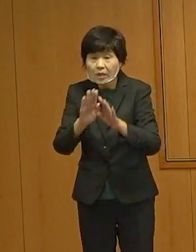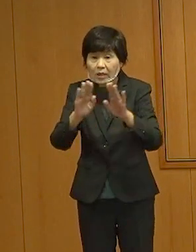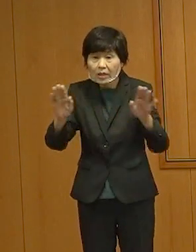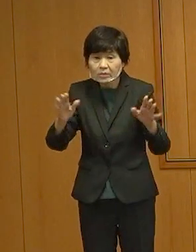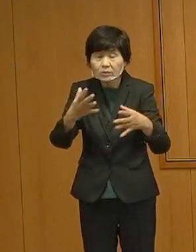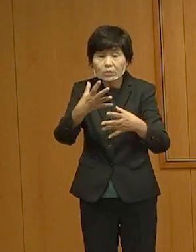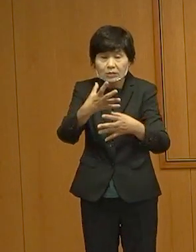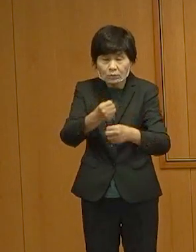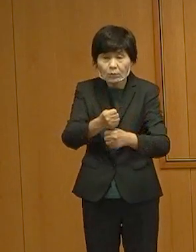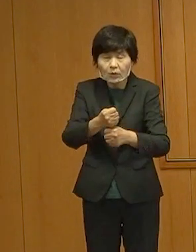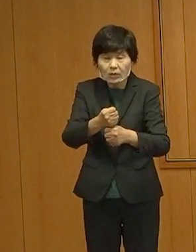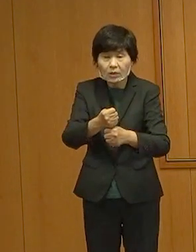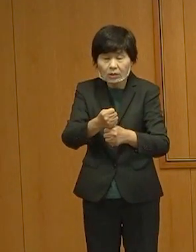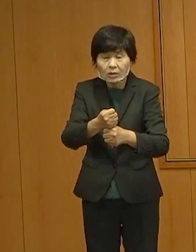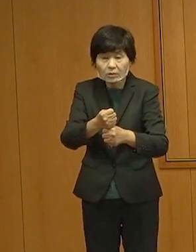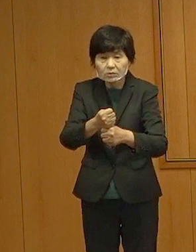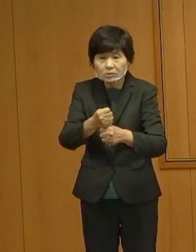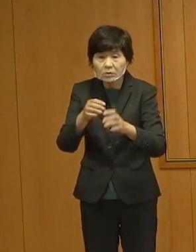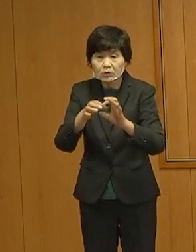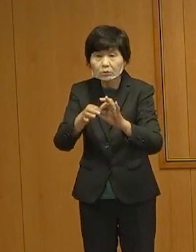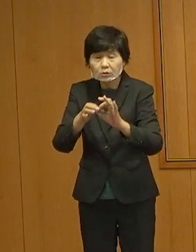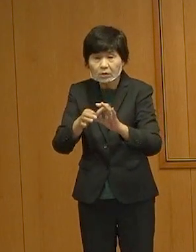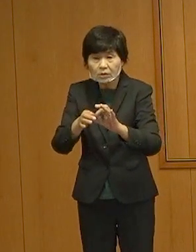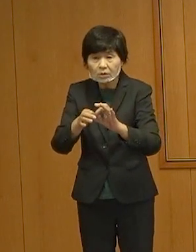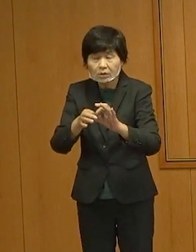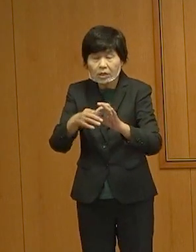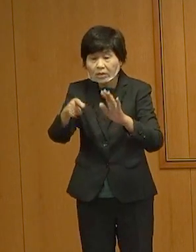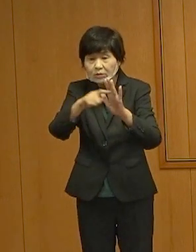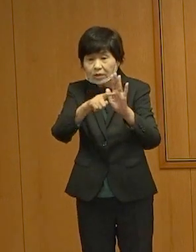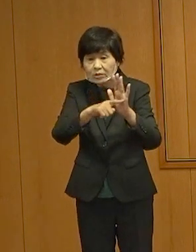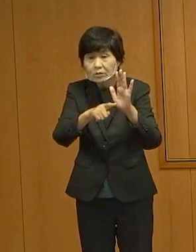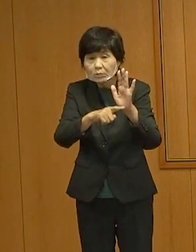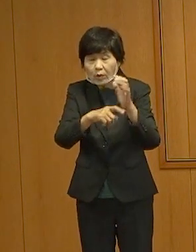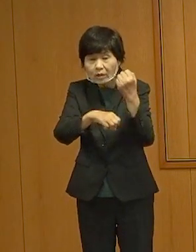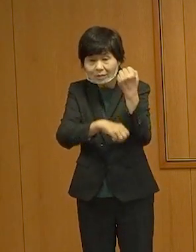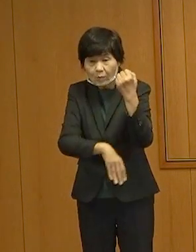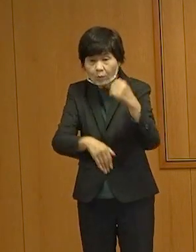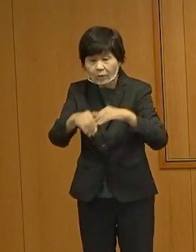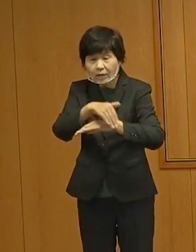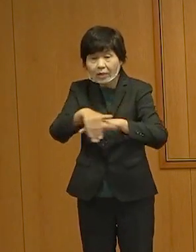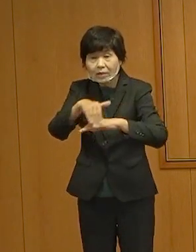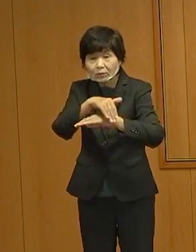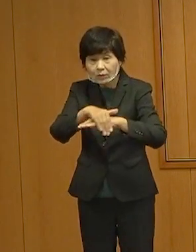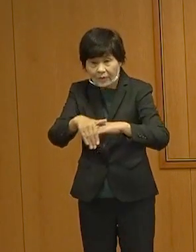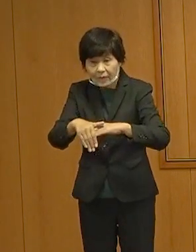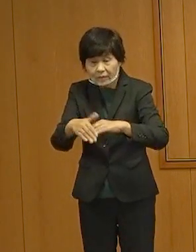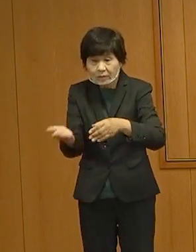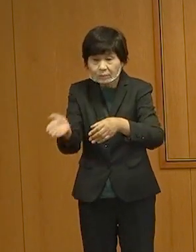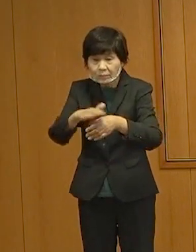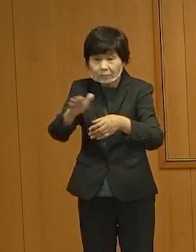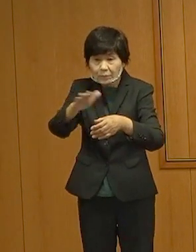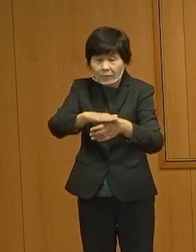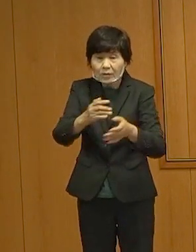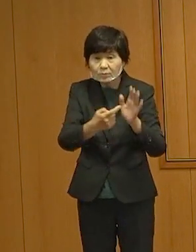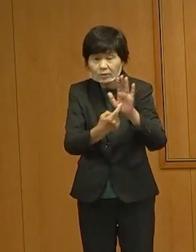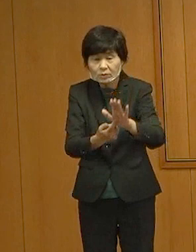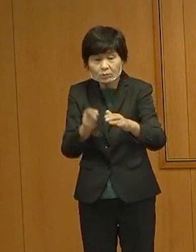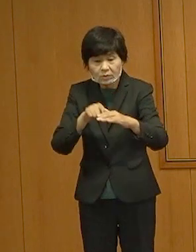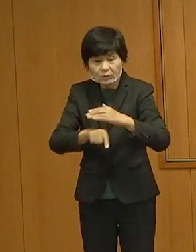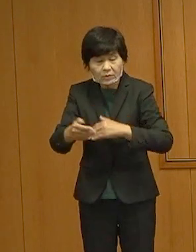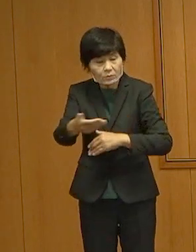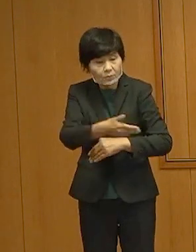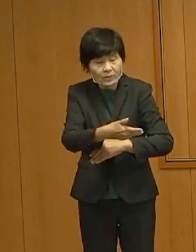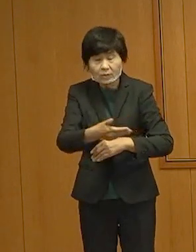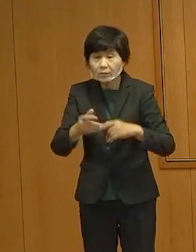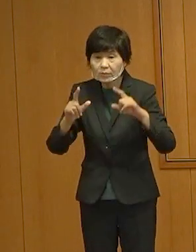期とか、こういったものについて、まあ、スケジュールもこの基本計画の中で示していくというふうな理解でよろしいでしょうか。 はい、まあ、そ